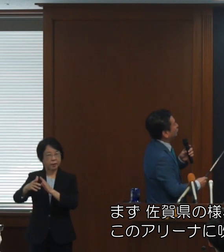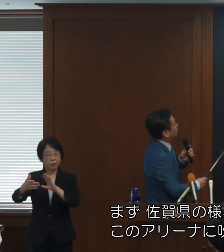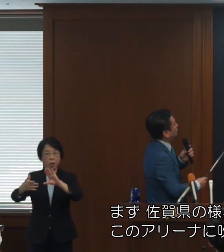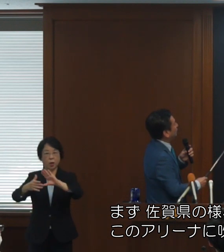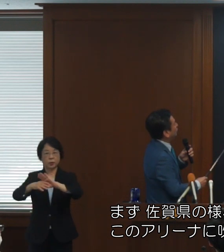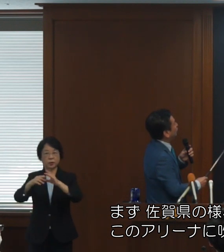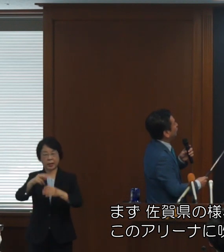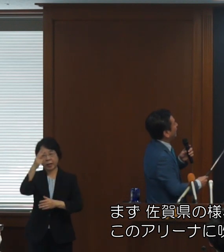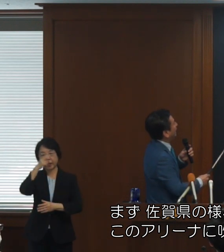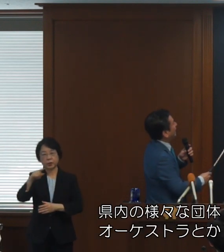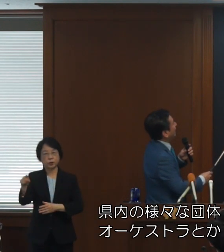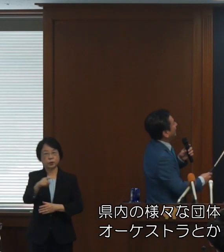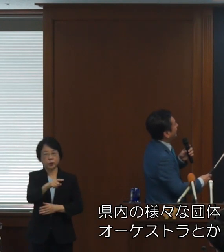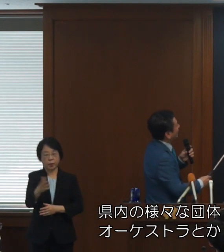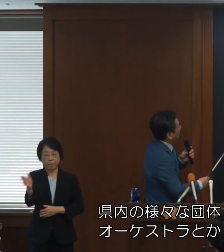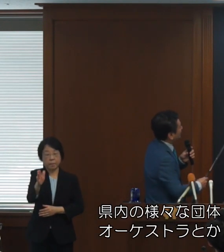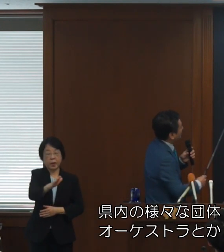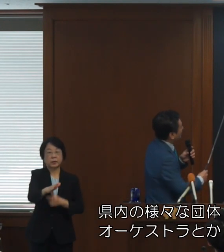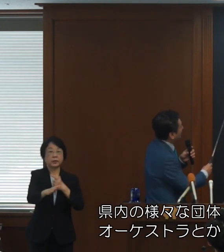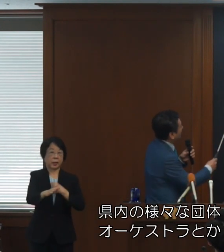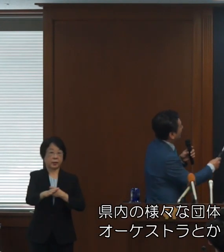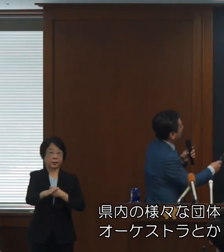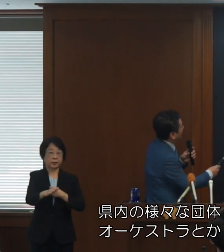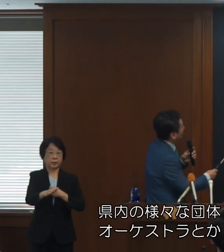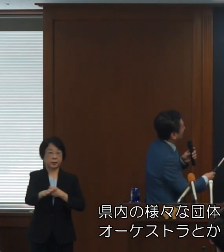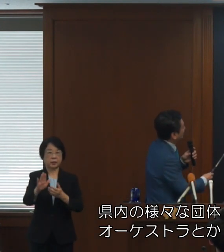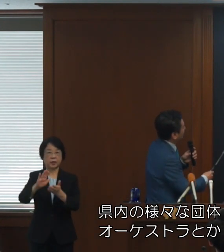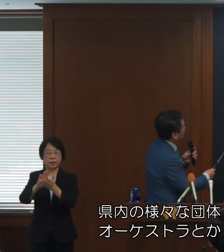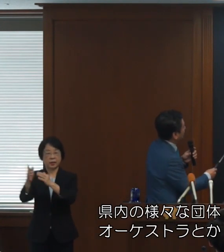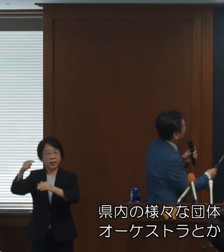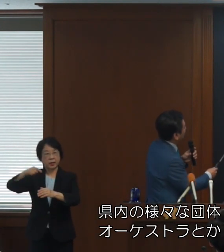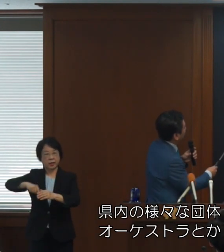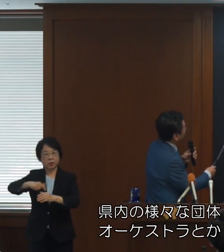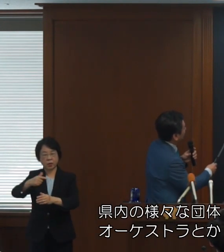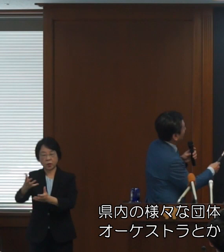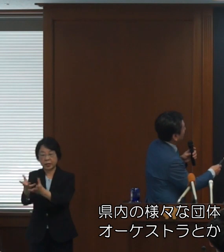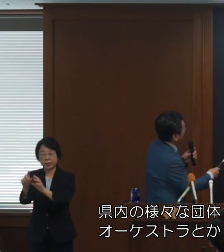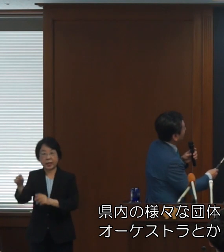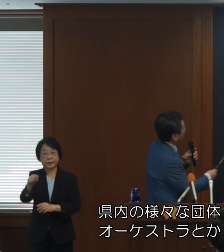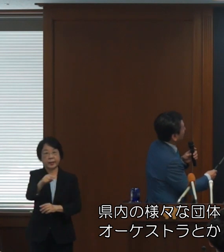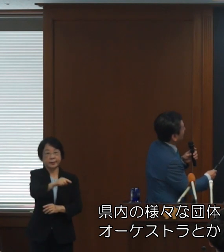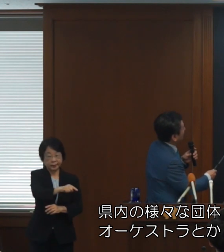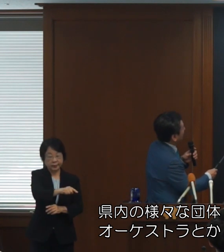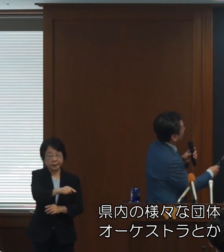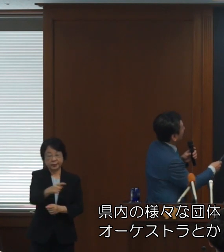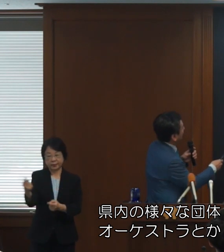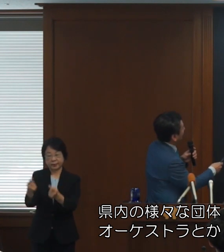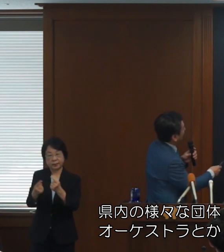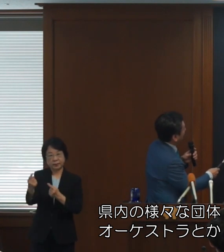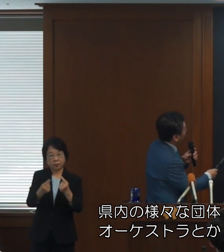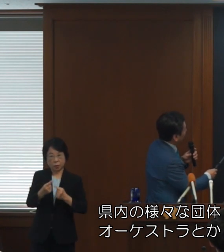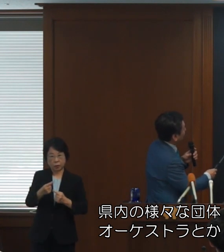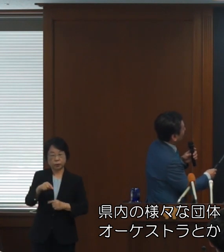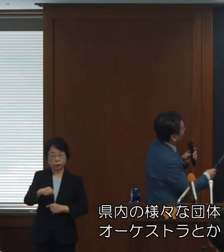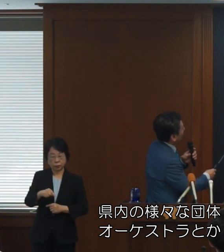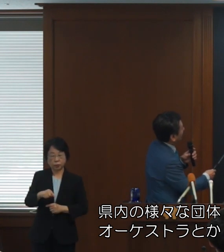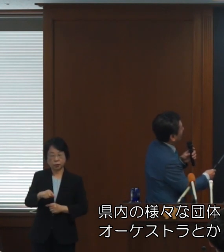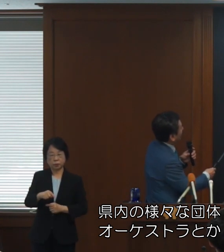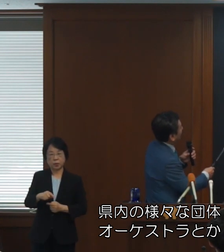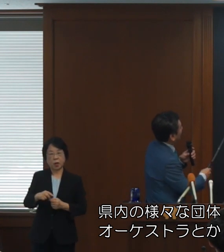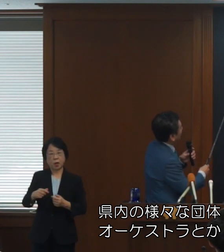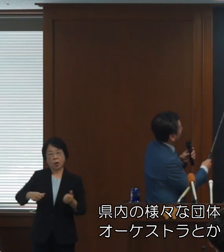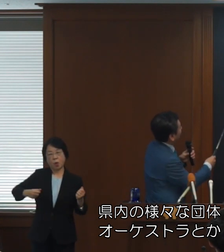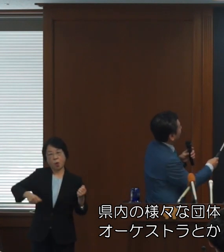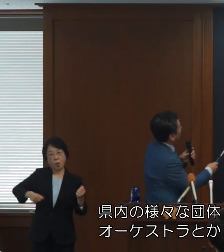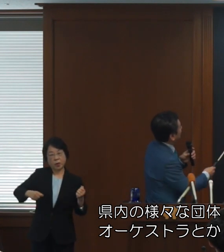息吹が行われるように吹き込みたいということで県内の様々な団体キッズミュージカルだとかオーケストラと